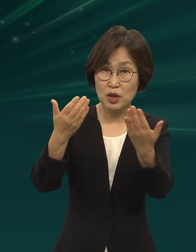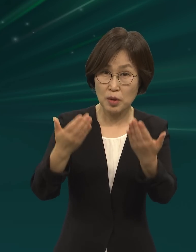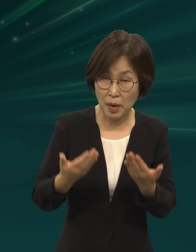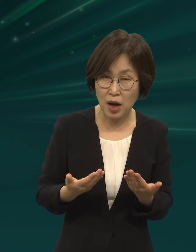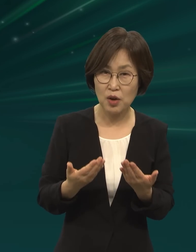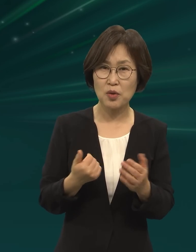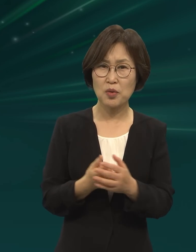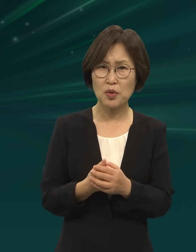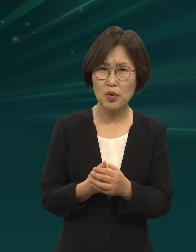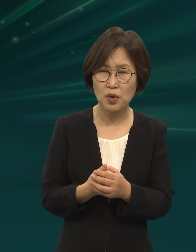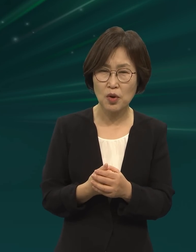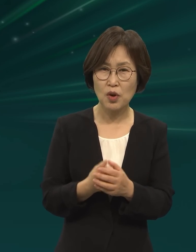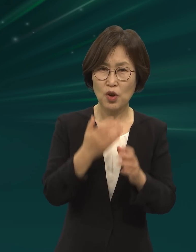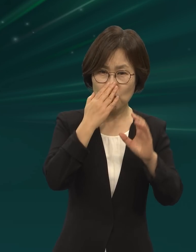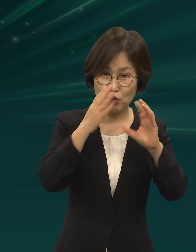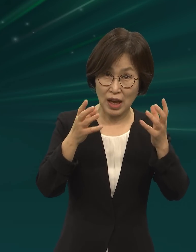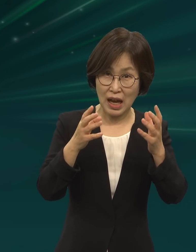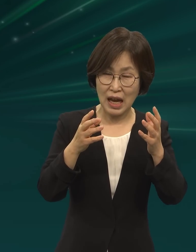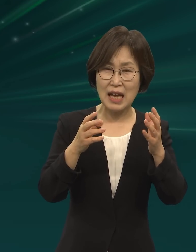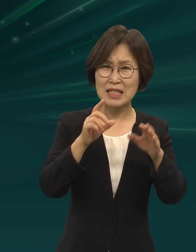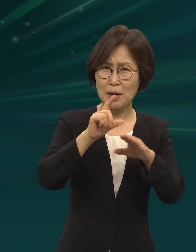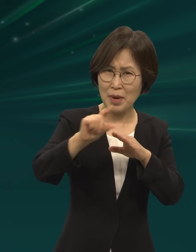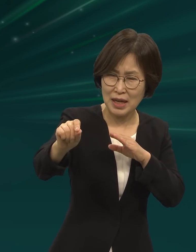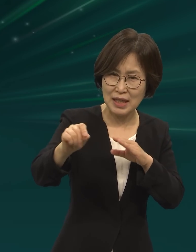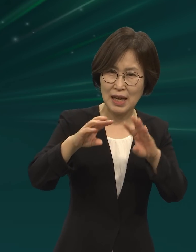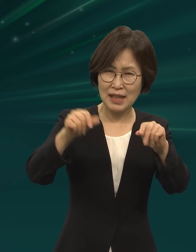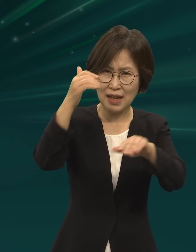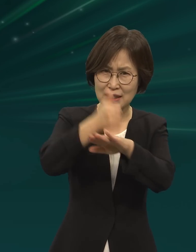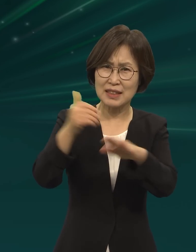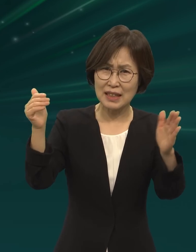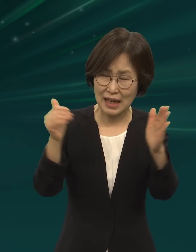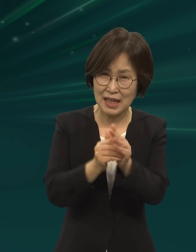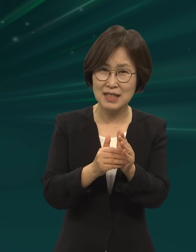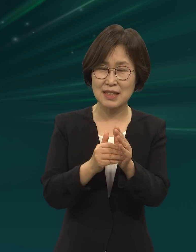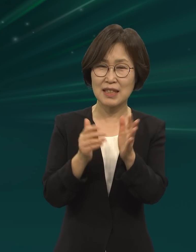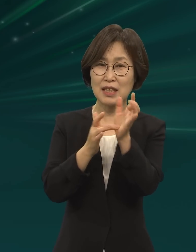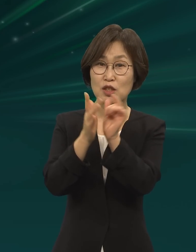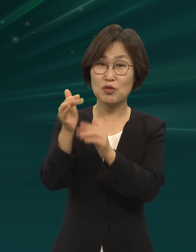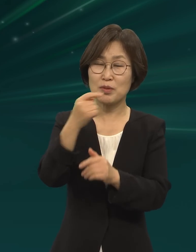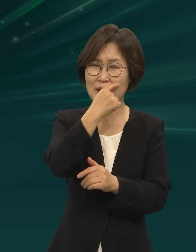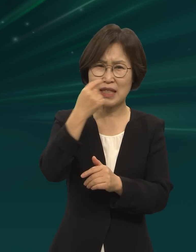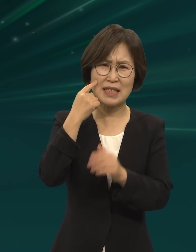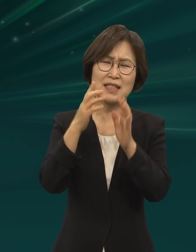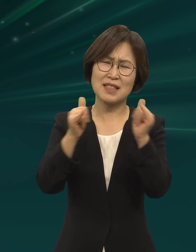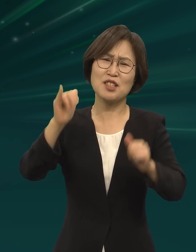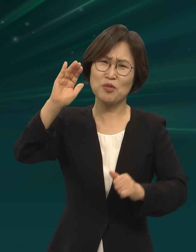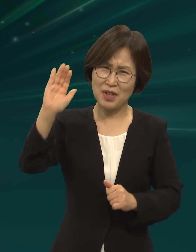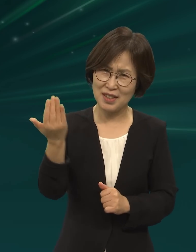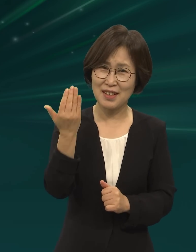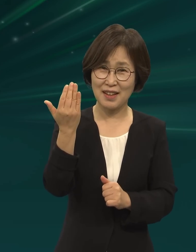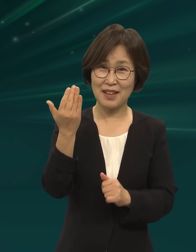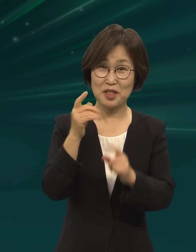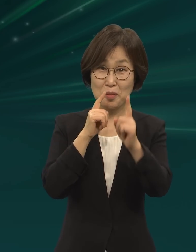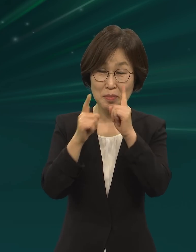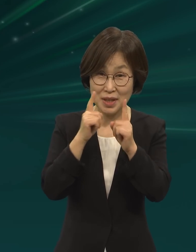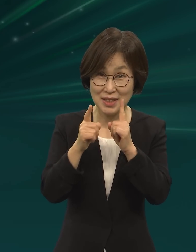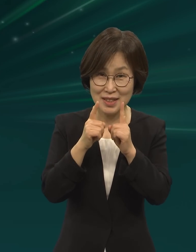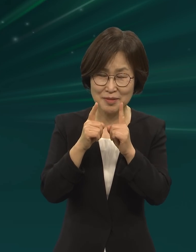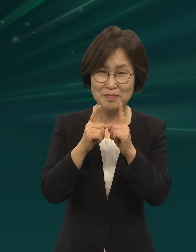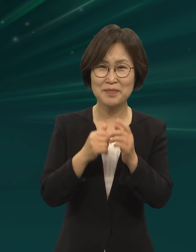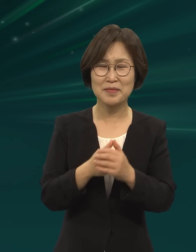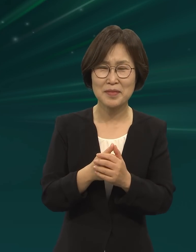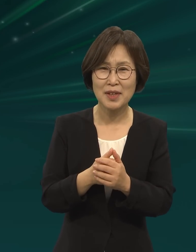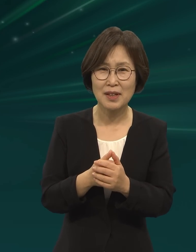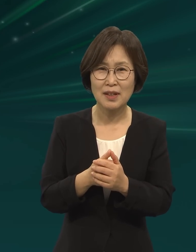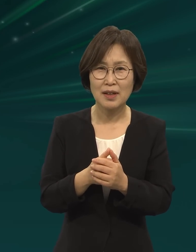이거 예루살렘, 유다, 사마리아 또 땅끝까지 내 증인이 되리라. 출발점 예루살렘이었어요. 그래서 예수님께서